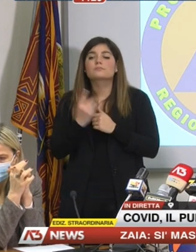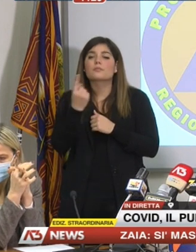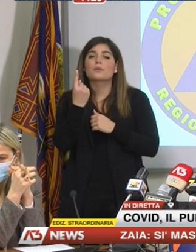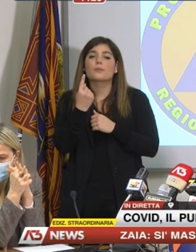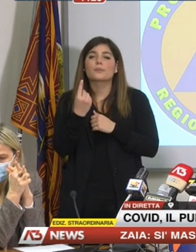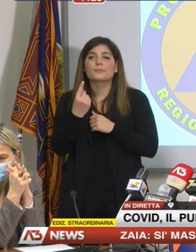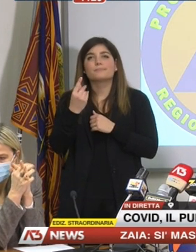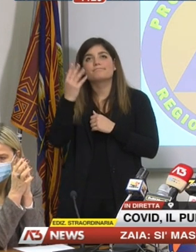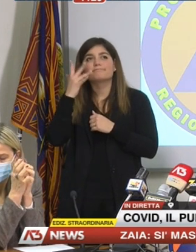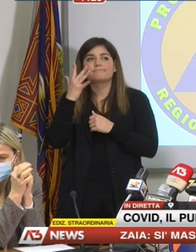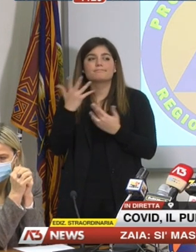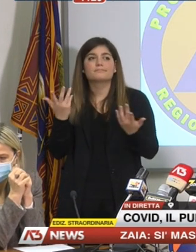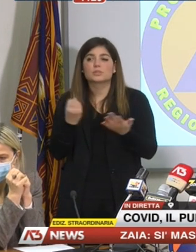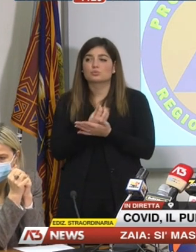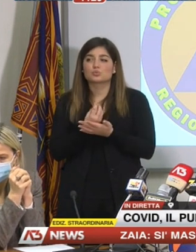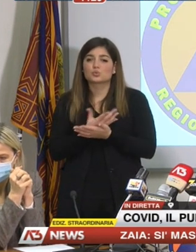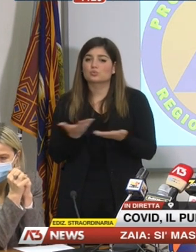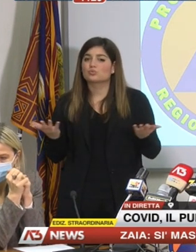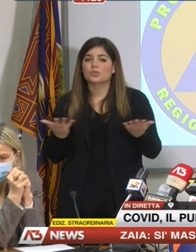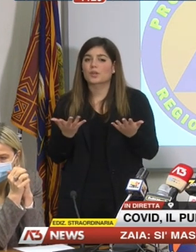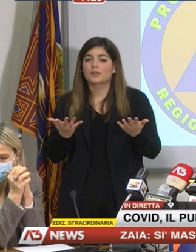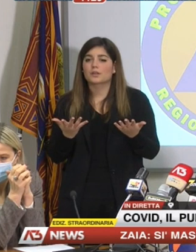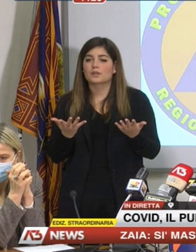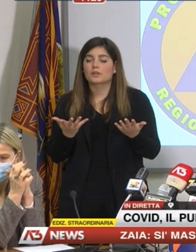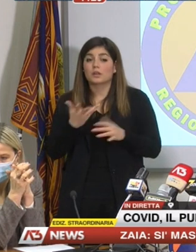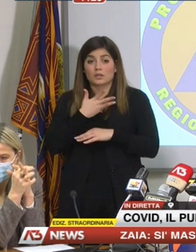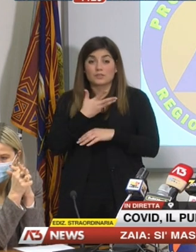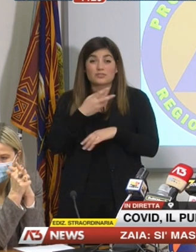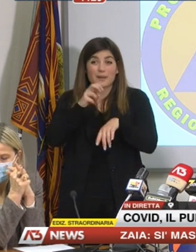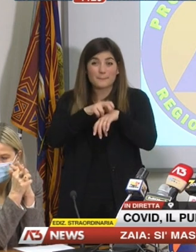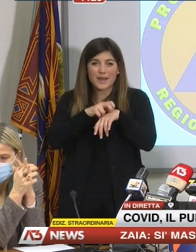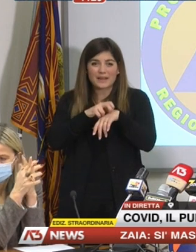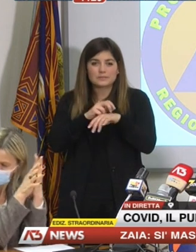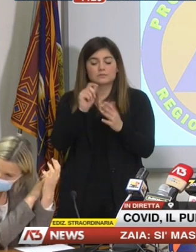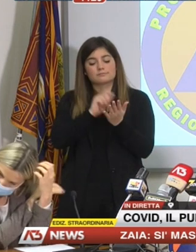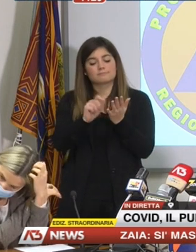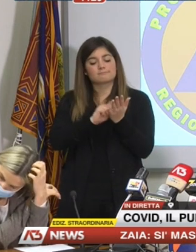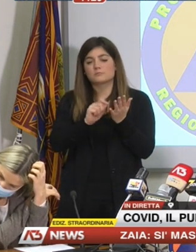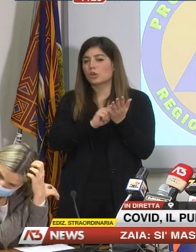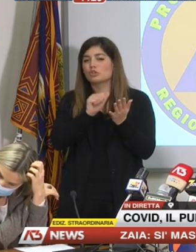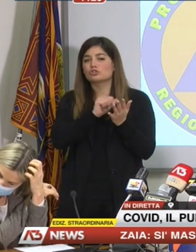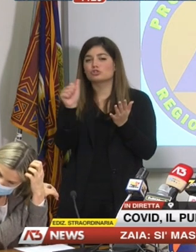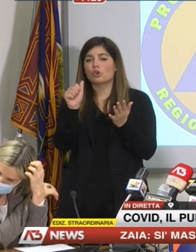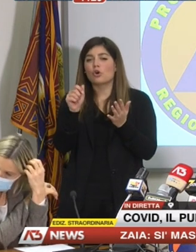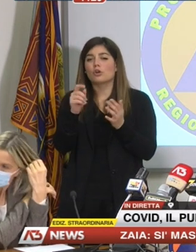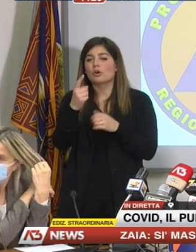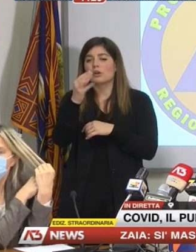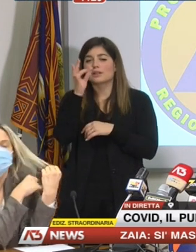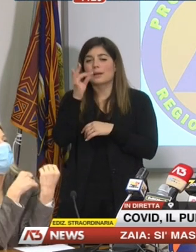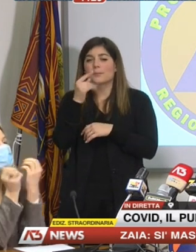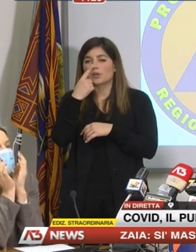no? Insomma, ci sono dei medici, ad esempio, che prescrivono solo tamponi rapidi e solo tamponi molecolari.